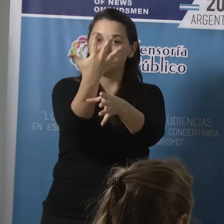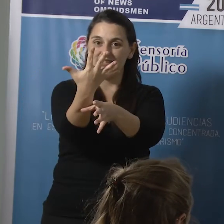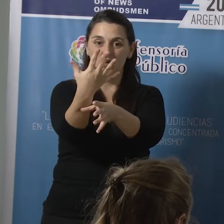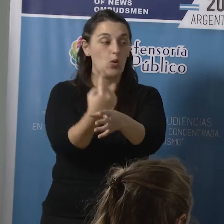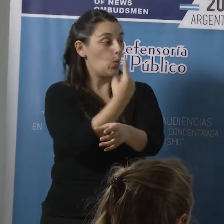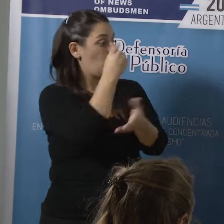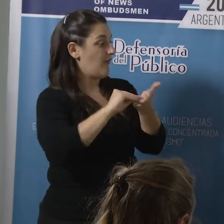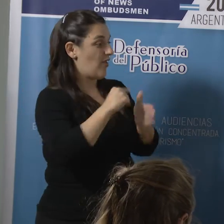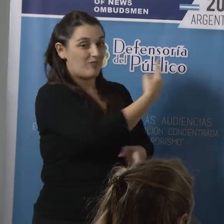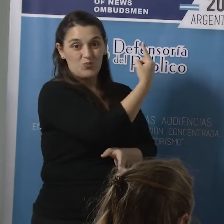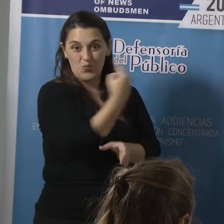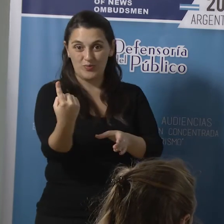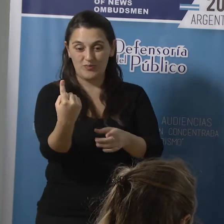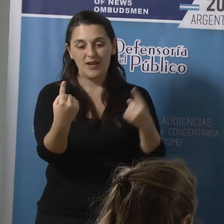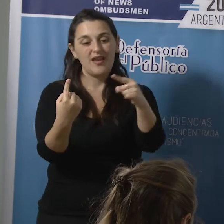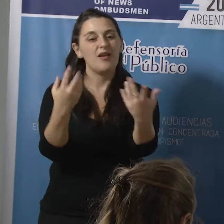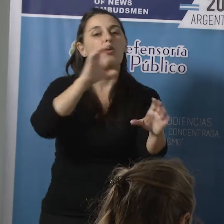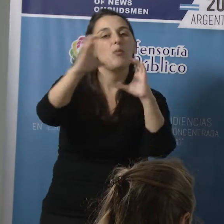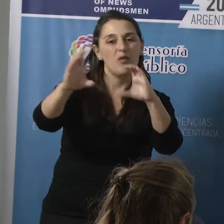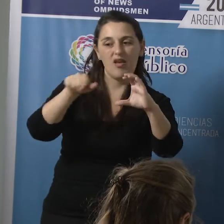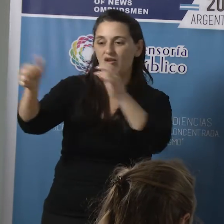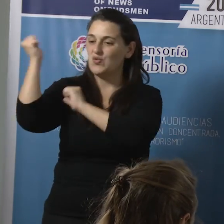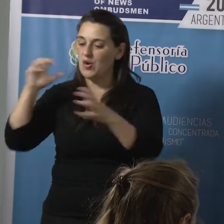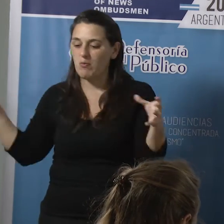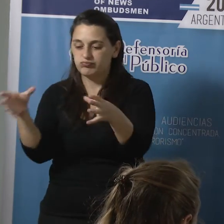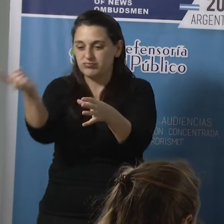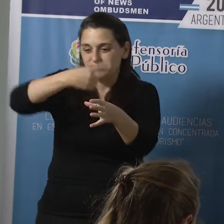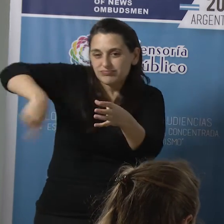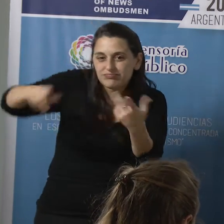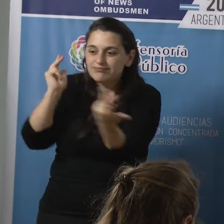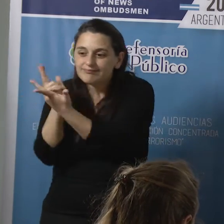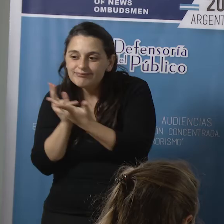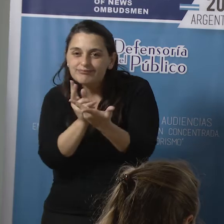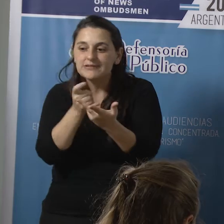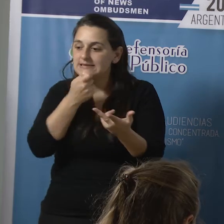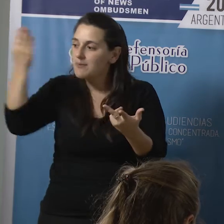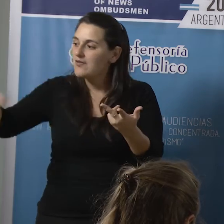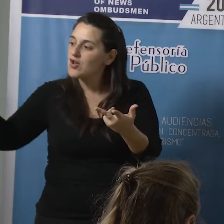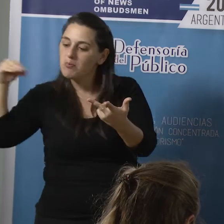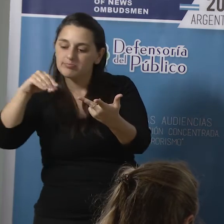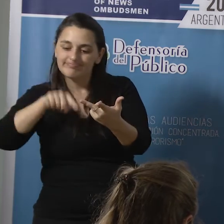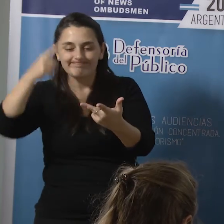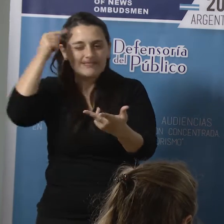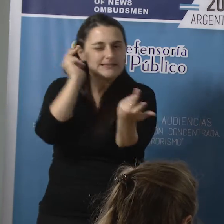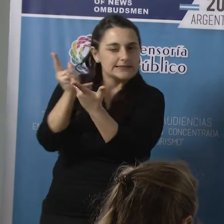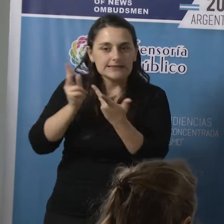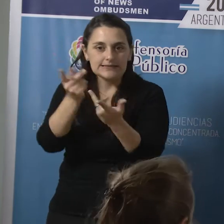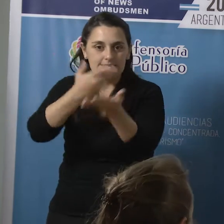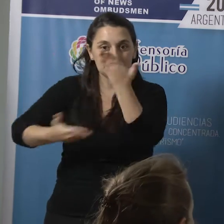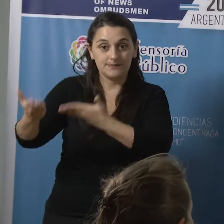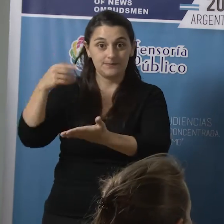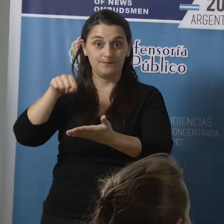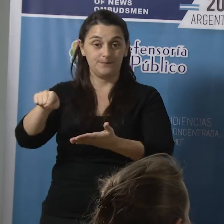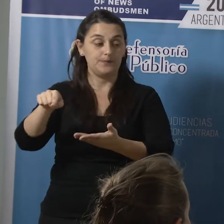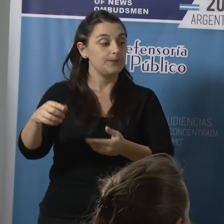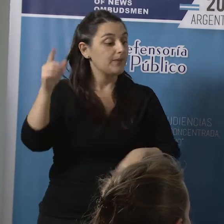única abogada, hay comunicadores, historiadores que están todo el tiempo discutiendo las quejas que tenemos. Bien, en ese